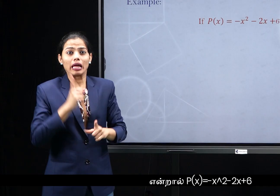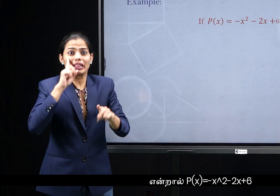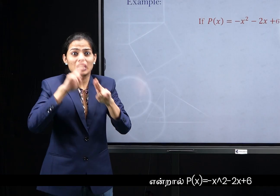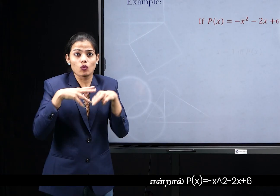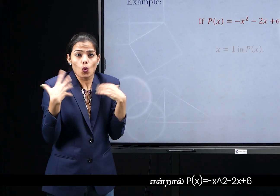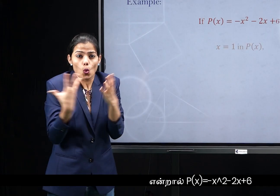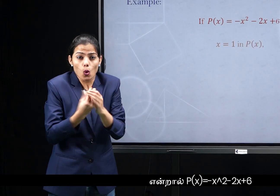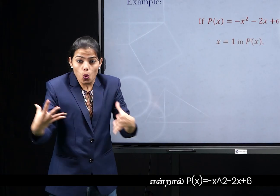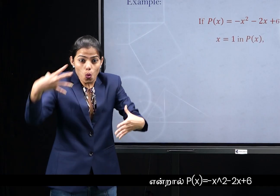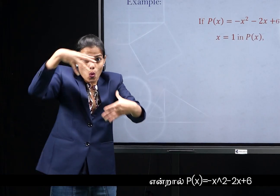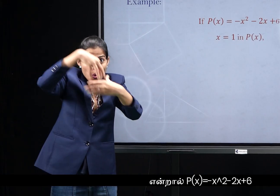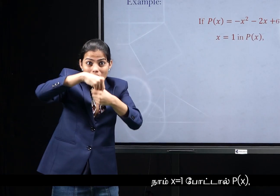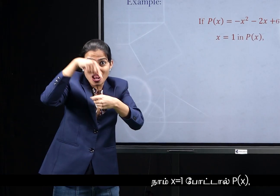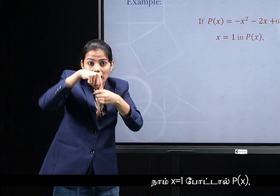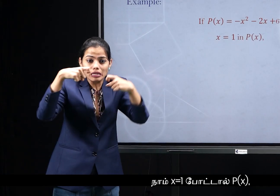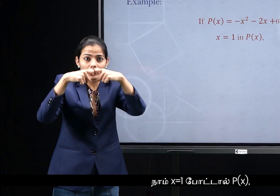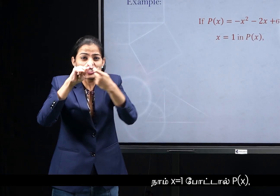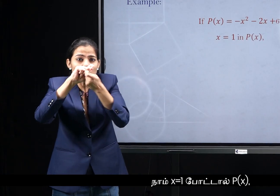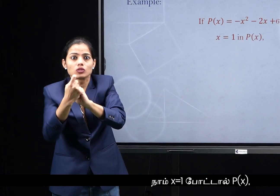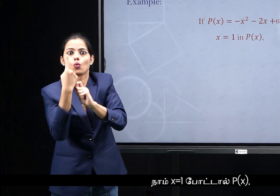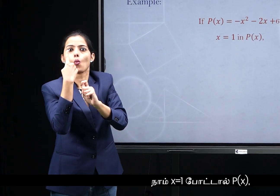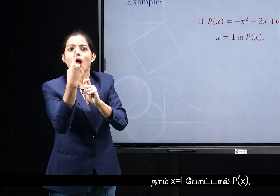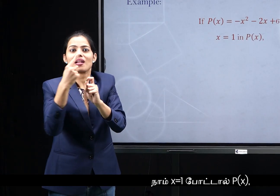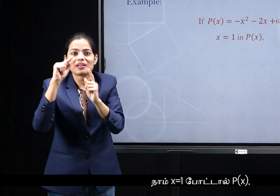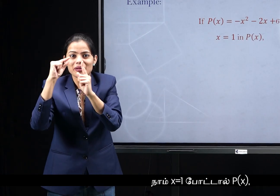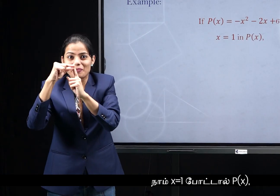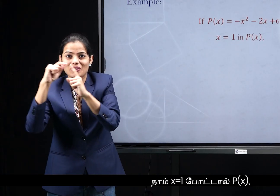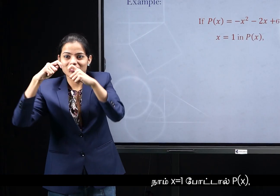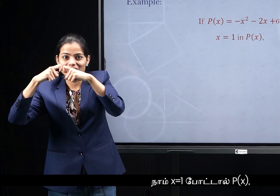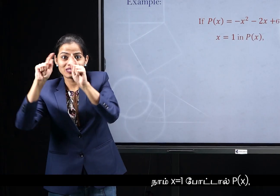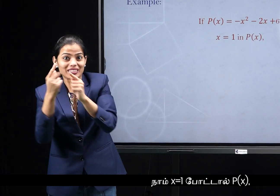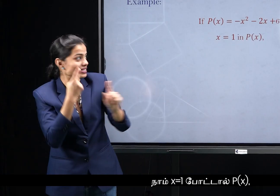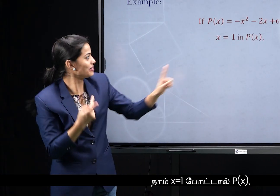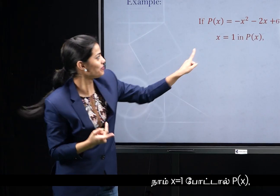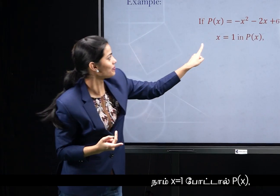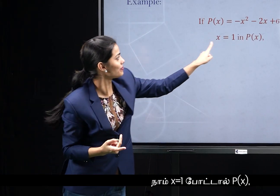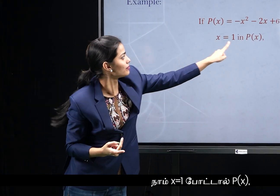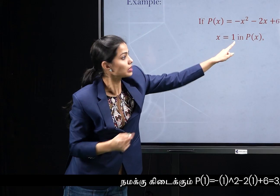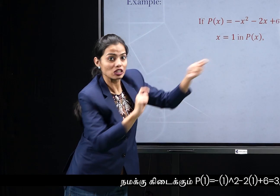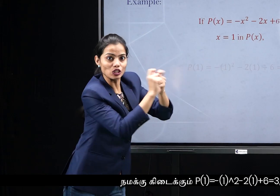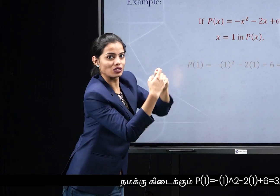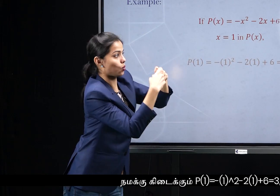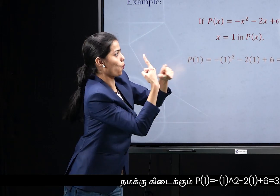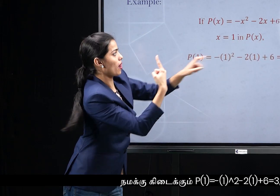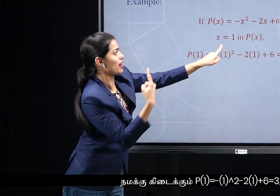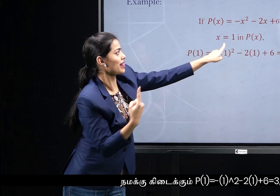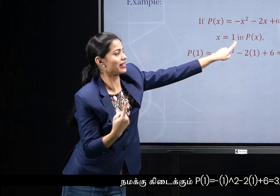கூட்டல் 6 என்றால் நாம் x ஈடு 1 போட்டால் p வட்ட அடைப்புக்குறிக்குள் x நமக்கு கிடைக்கும். p